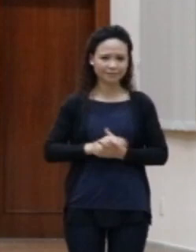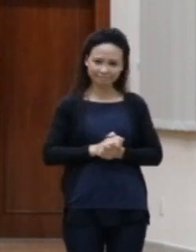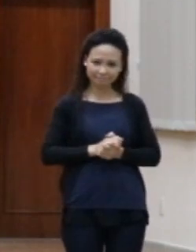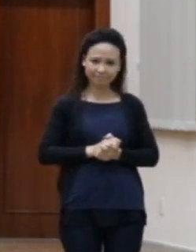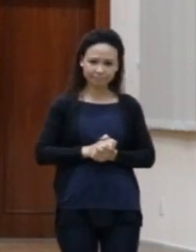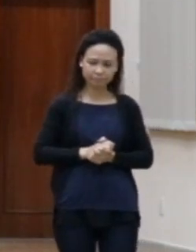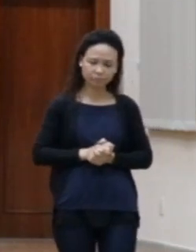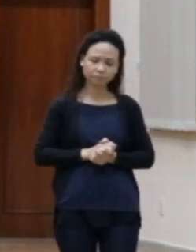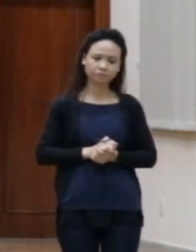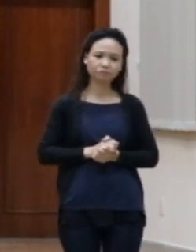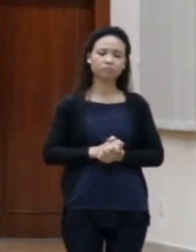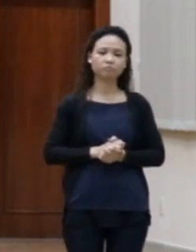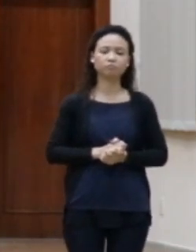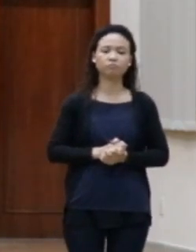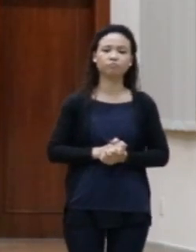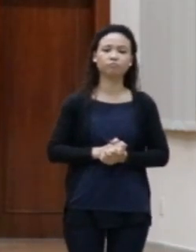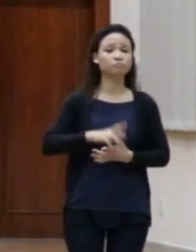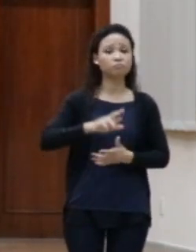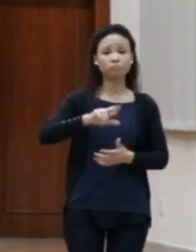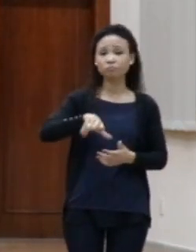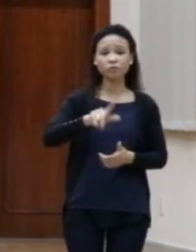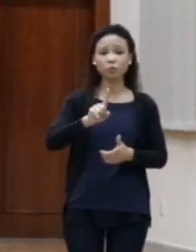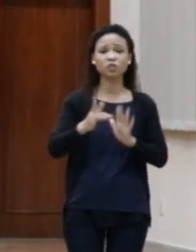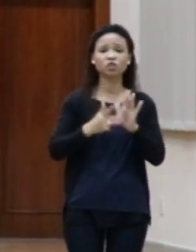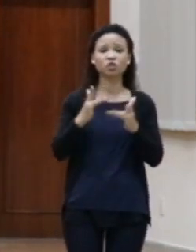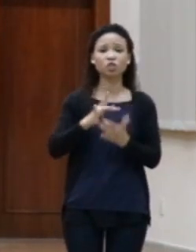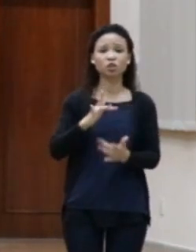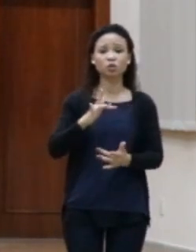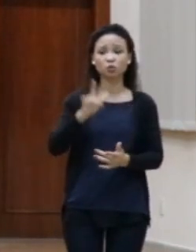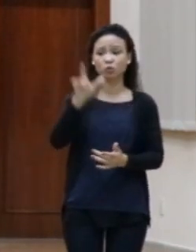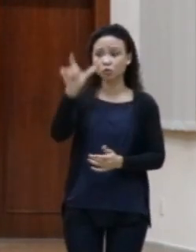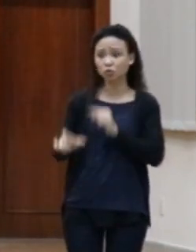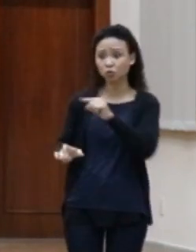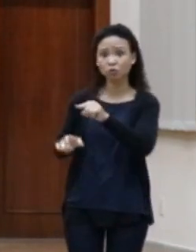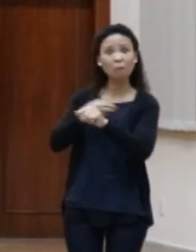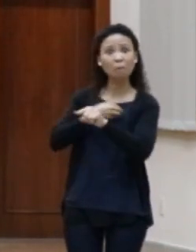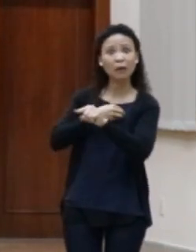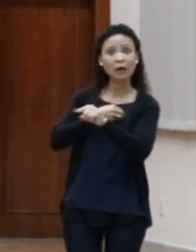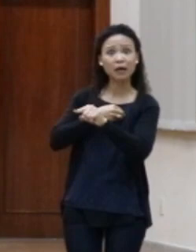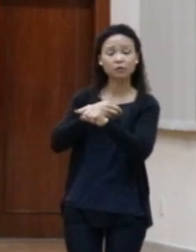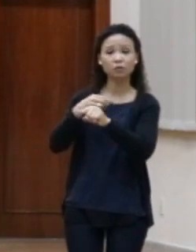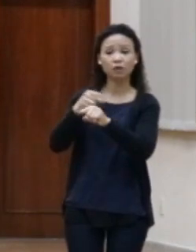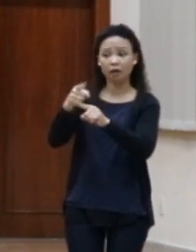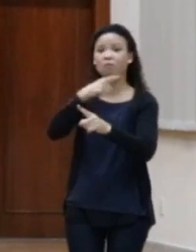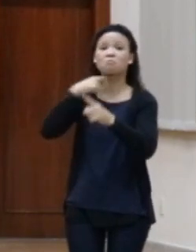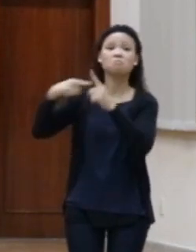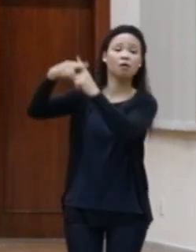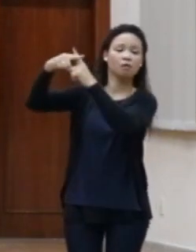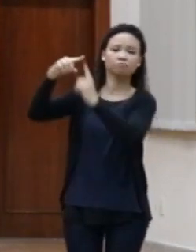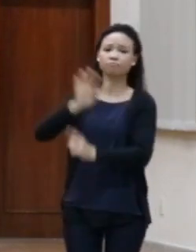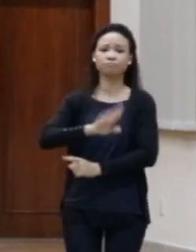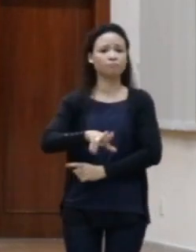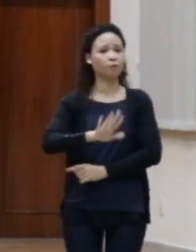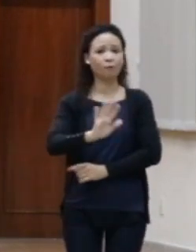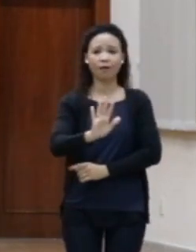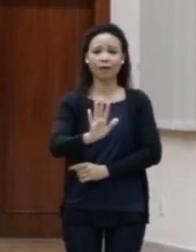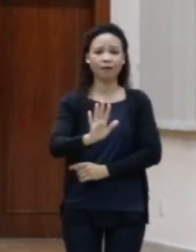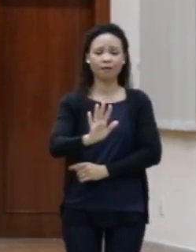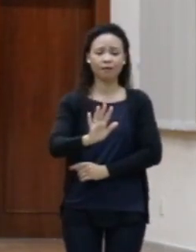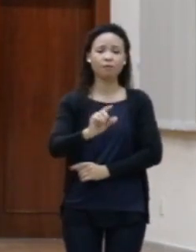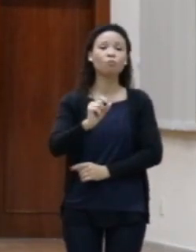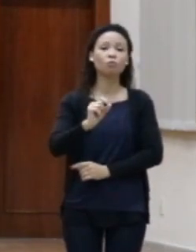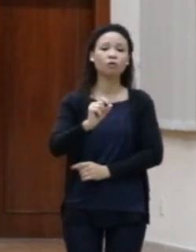Jesus, não foi Ele quem pecou, nós pecamos. Talvez você dissesse, olha, nós somos